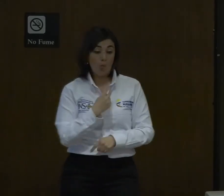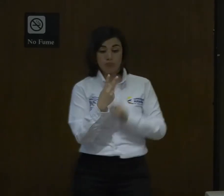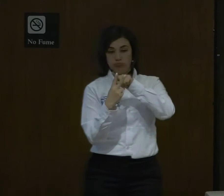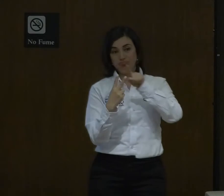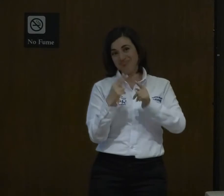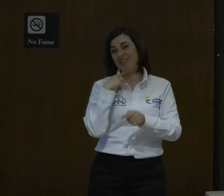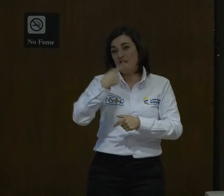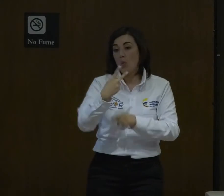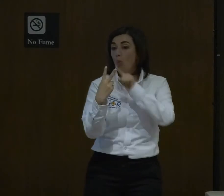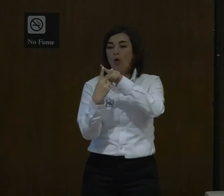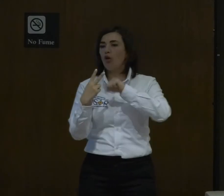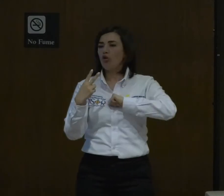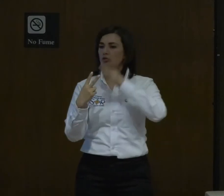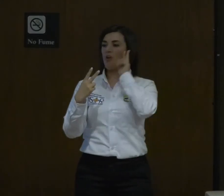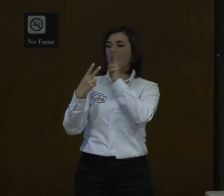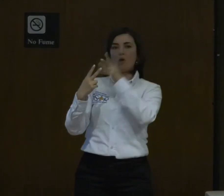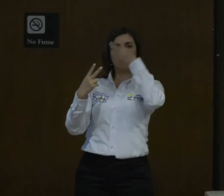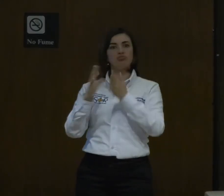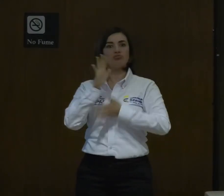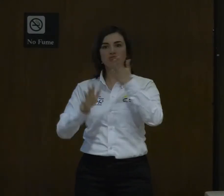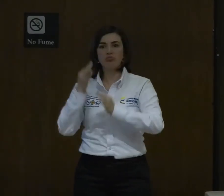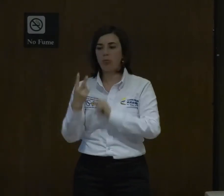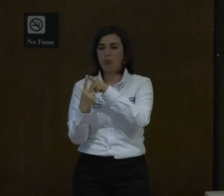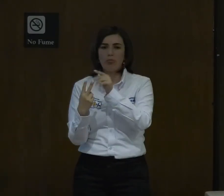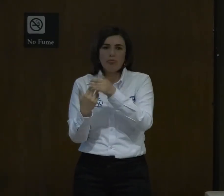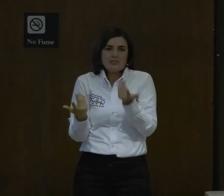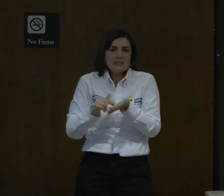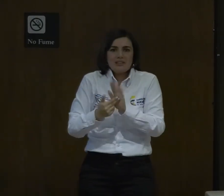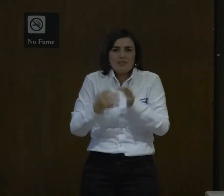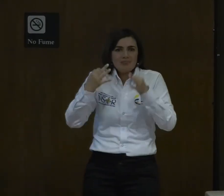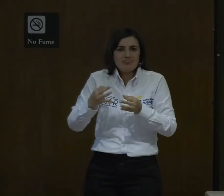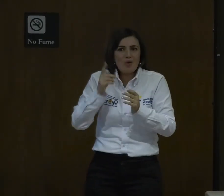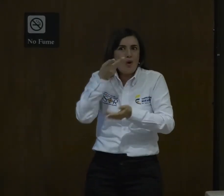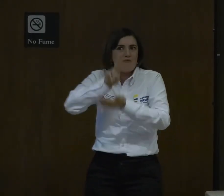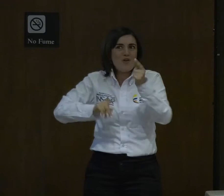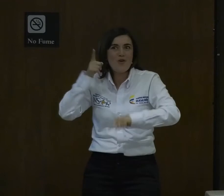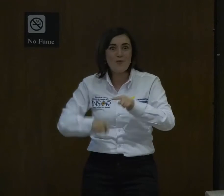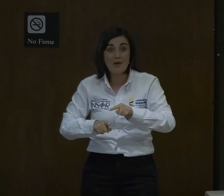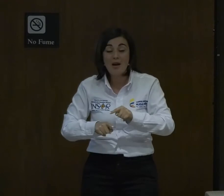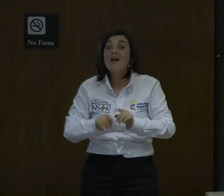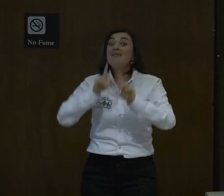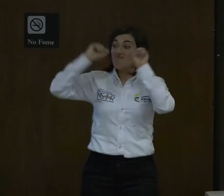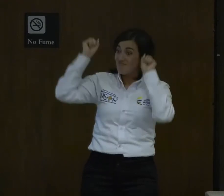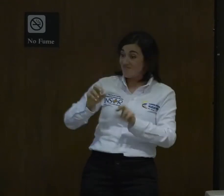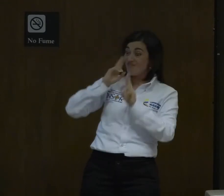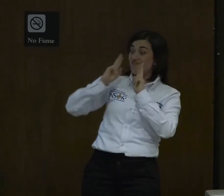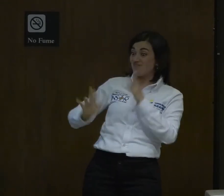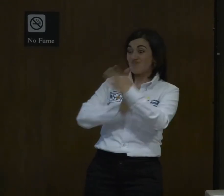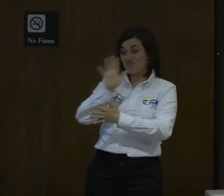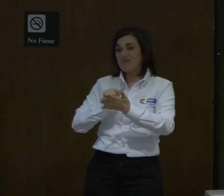bilingüismo. El reconocimiento de la ASL como lengua de pleno